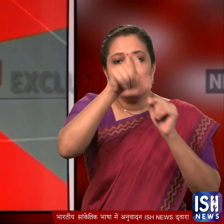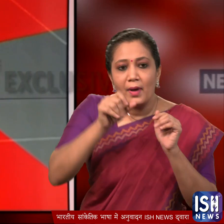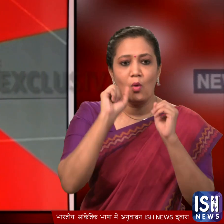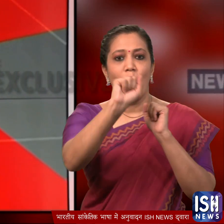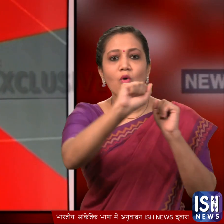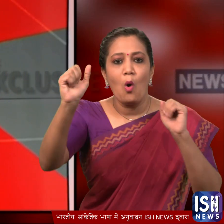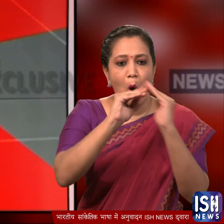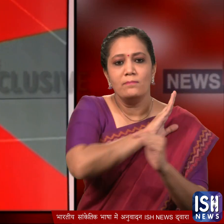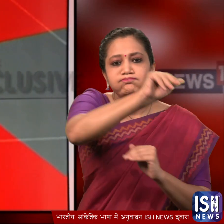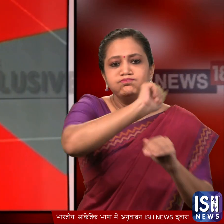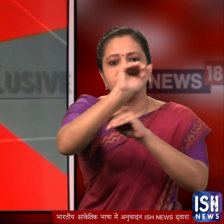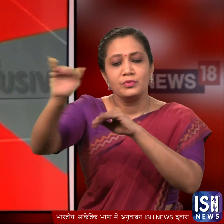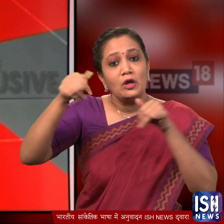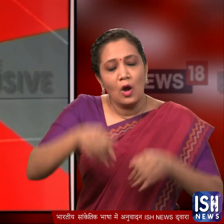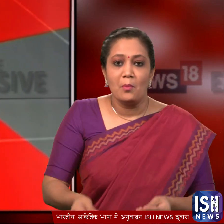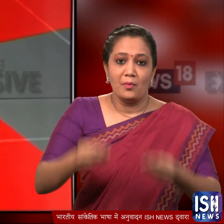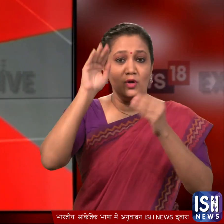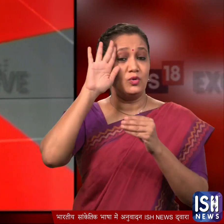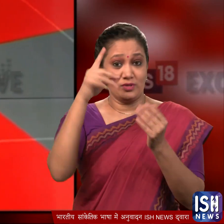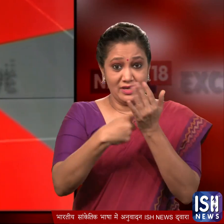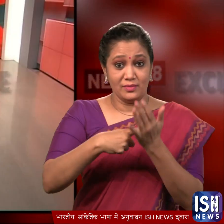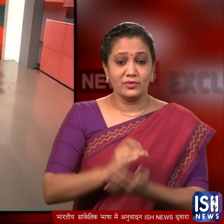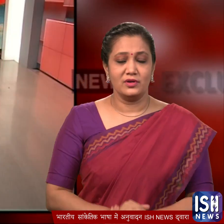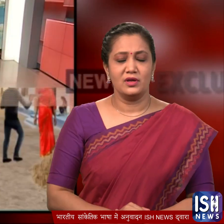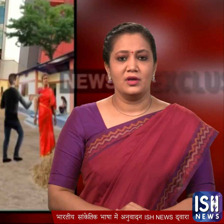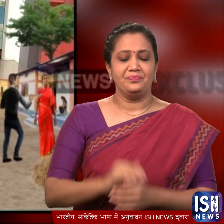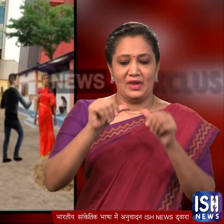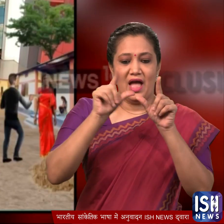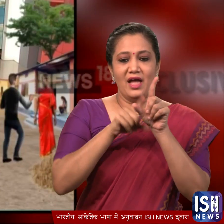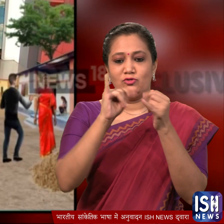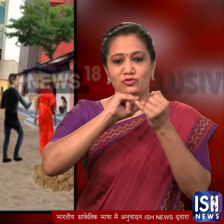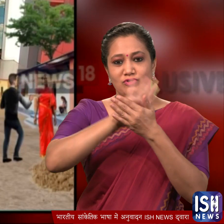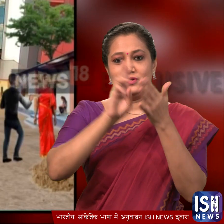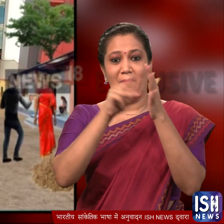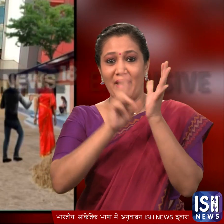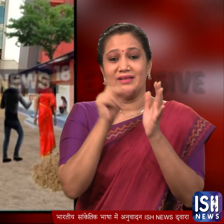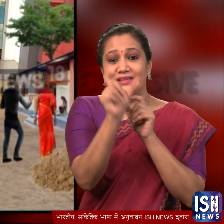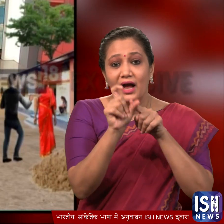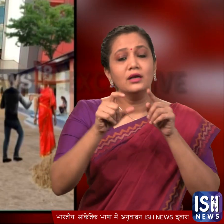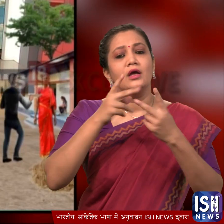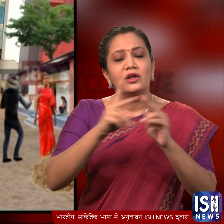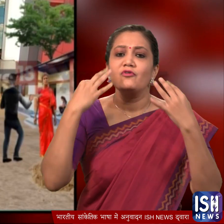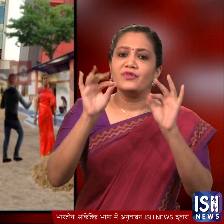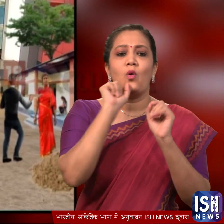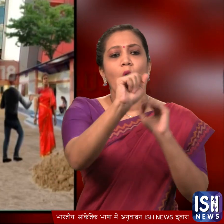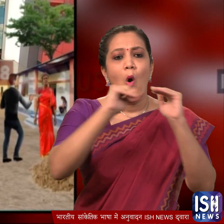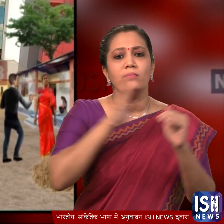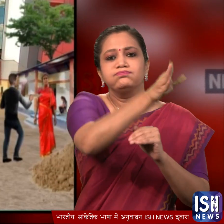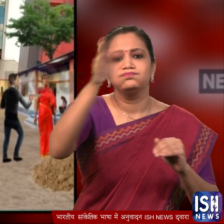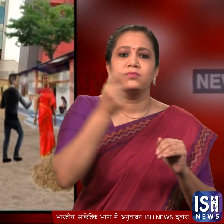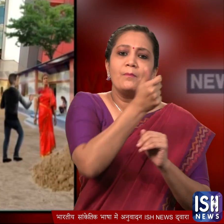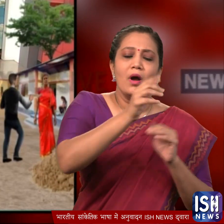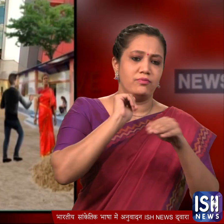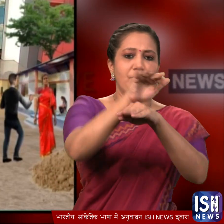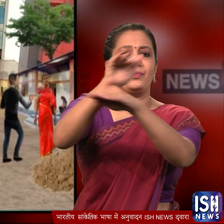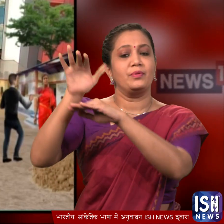तक पहुंचाने का अभियान तेज हो गया। न्यूज़ 18 के रवि सिंह की रिपोर्ट है कि आपके द्वार आयुष्मान अभियान के तहत लोगों को घर बैठे मुफ्त में कार्ड पहुंचाया